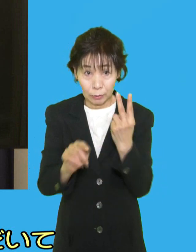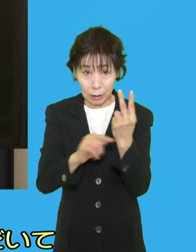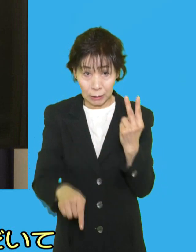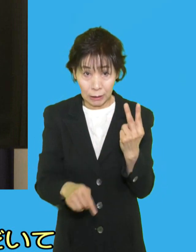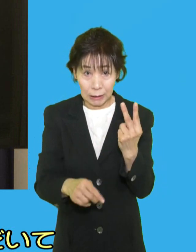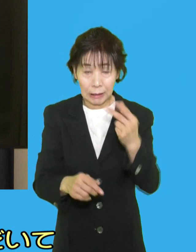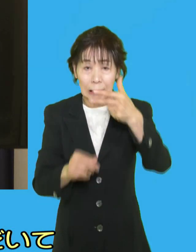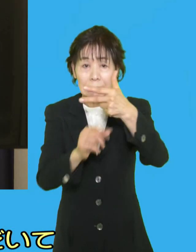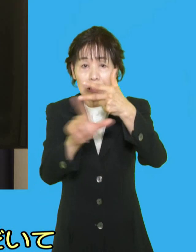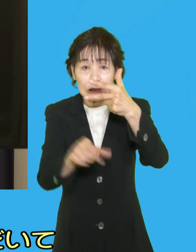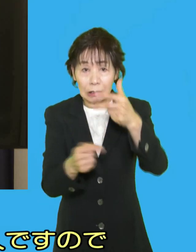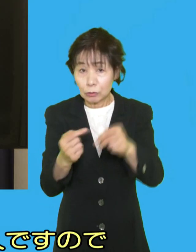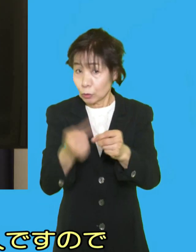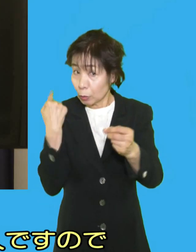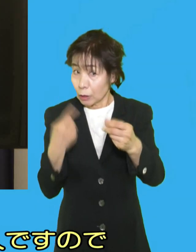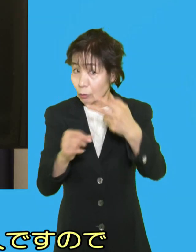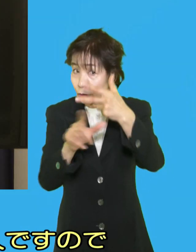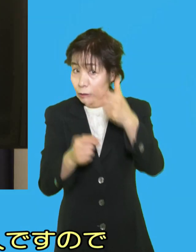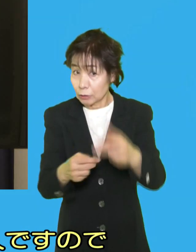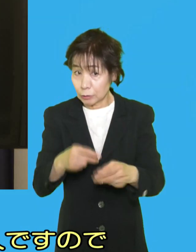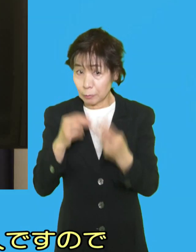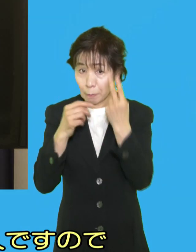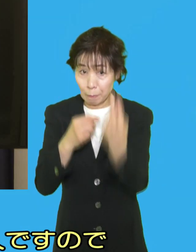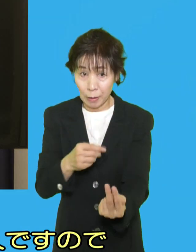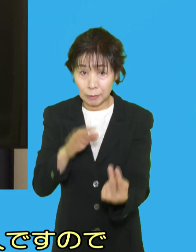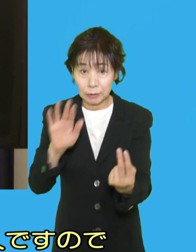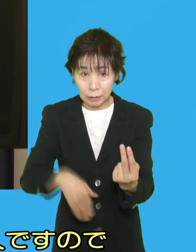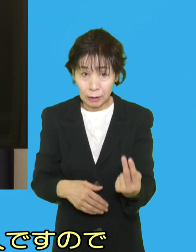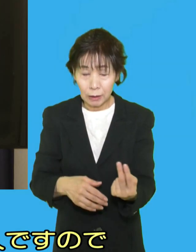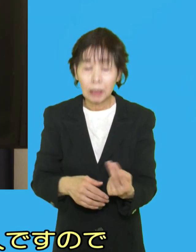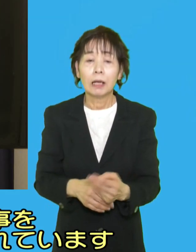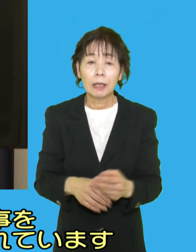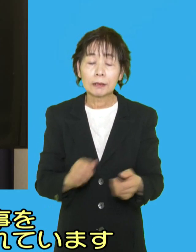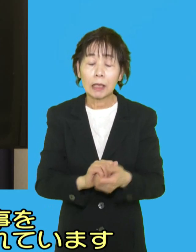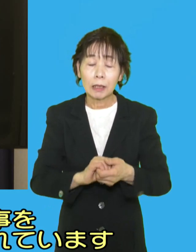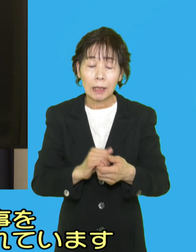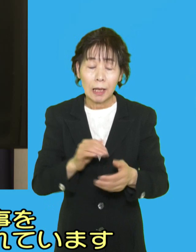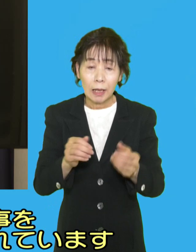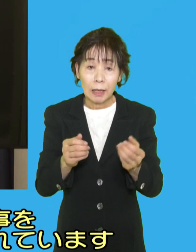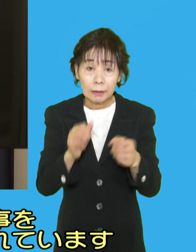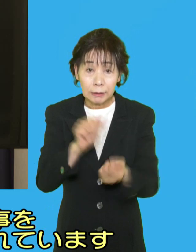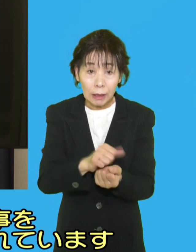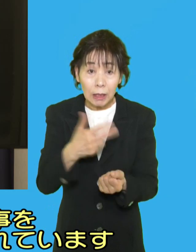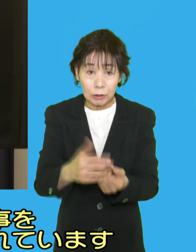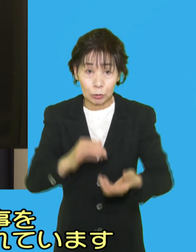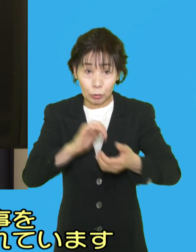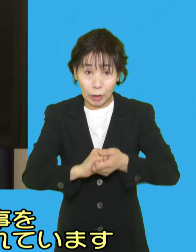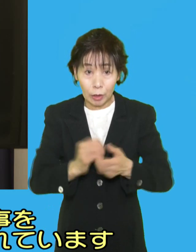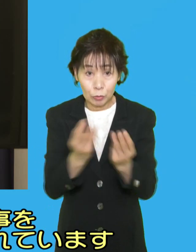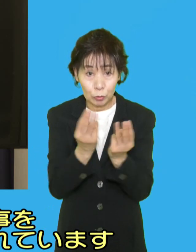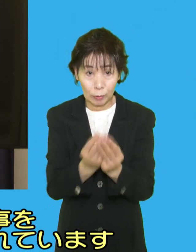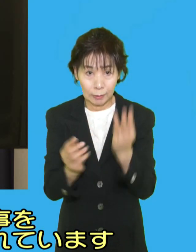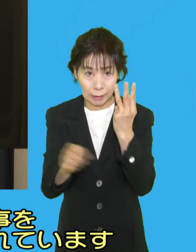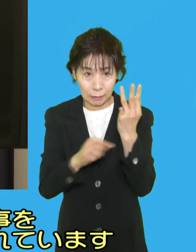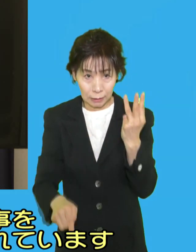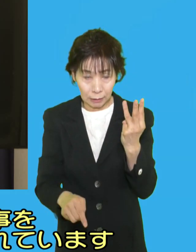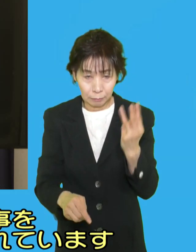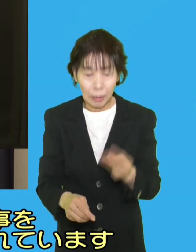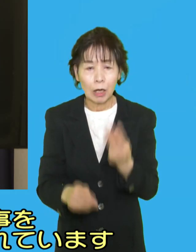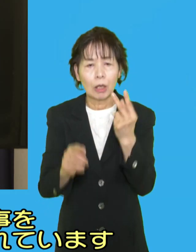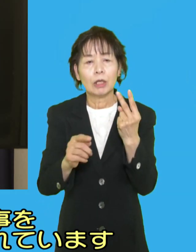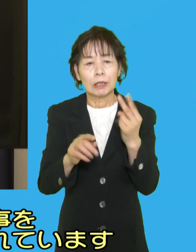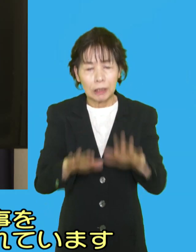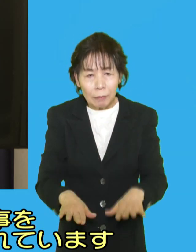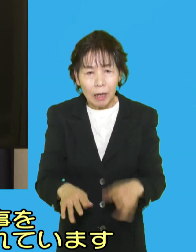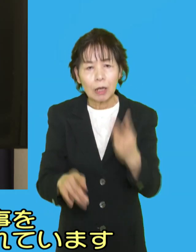就任をしていただいて、堺市の副市長の定数は3人ですので、まあ、今本当にお二人の副市長よく仕事をしていただい